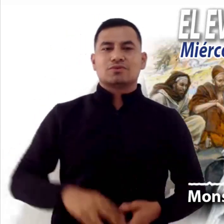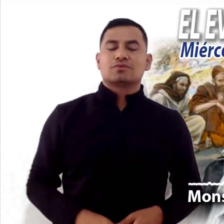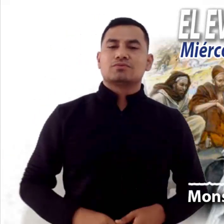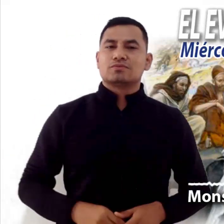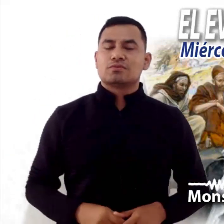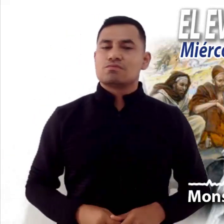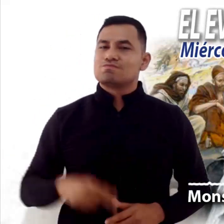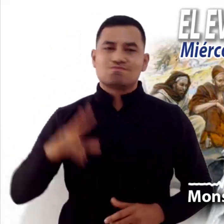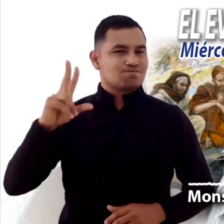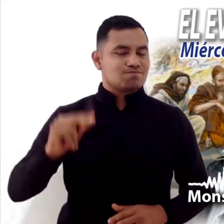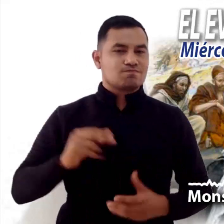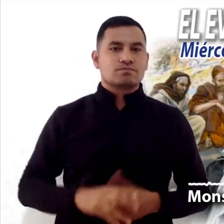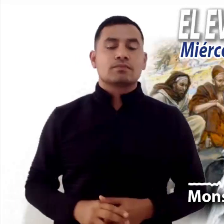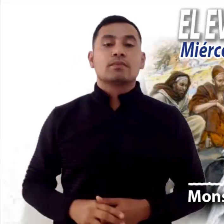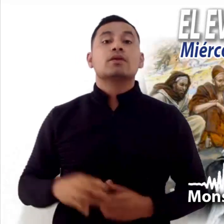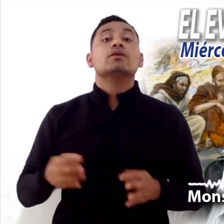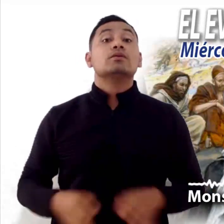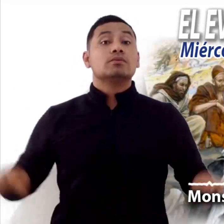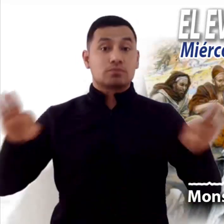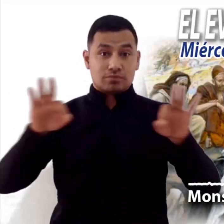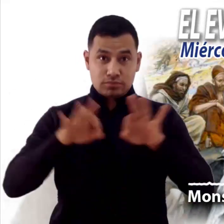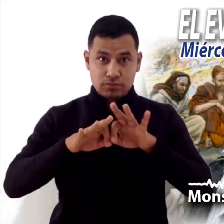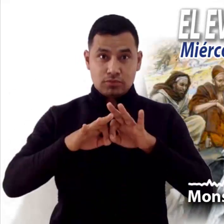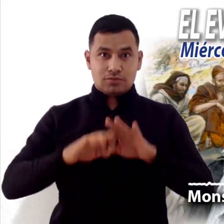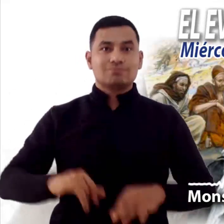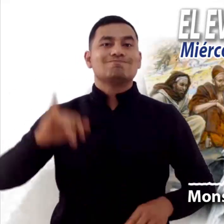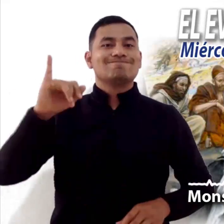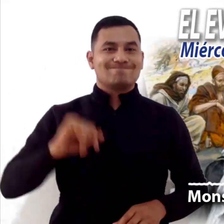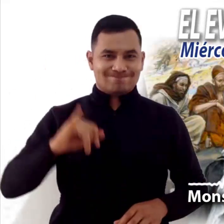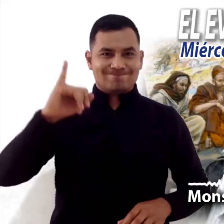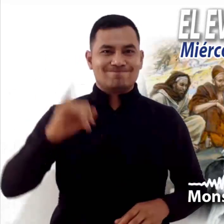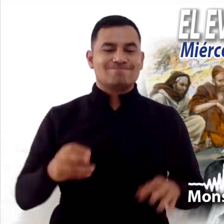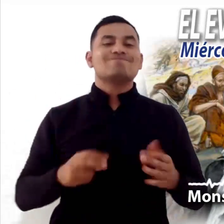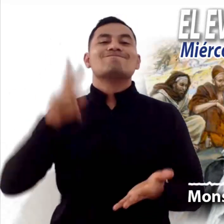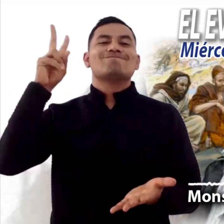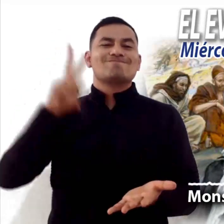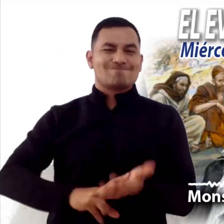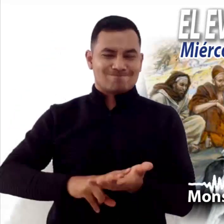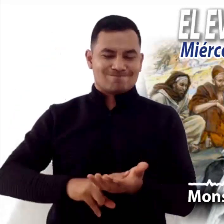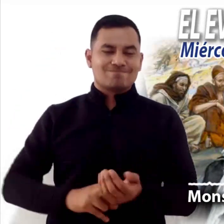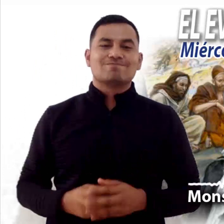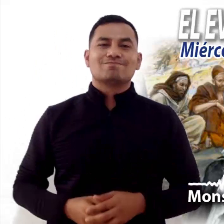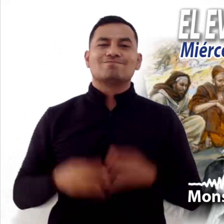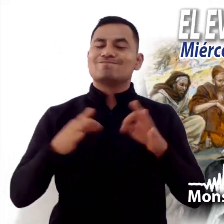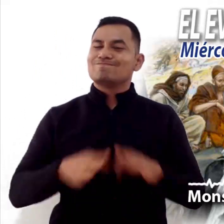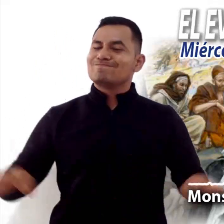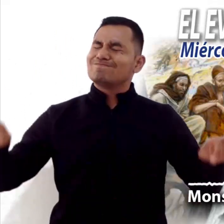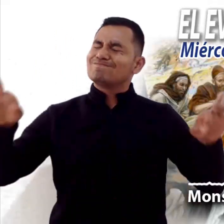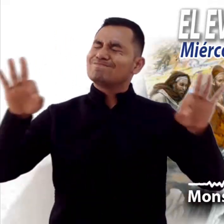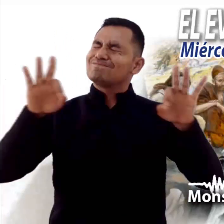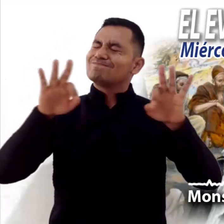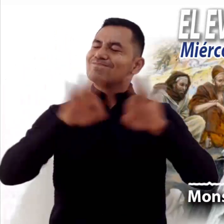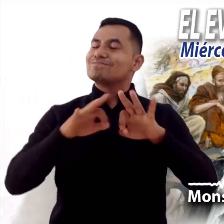no aparecen como lo que son. Lo importante es lo que Dios ve, el interior de cada